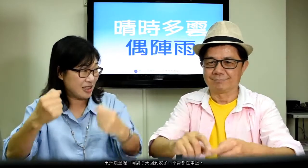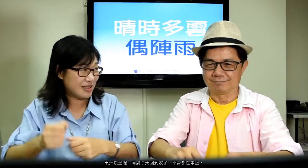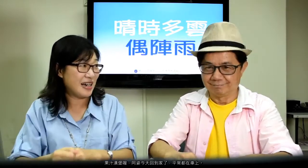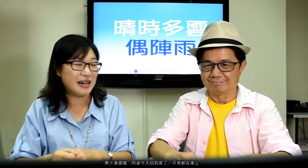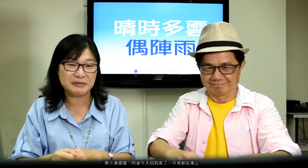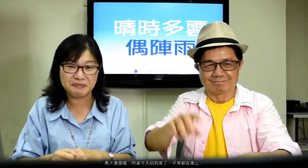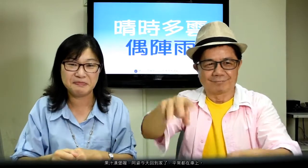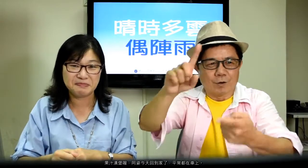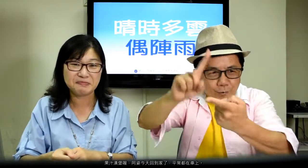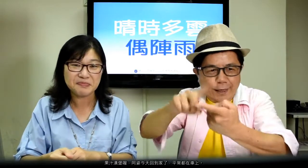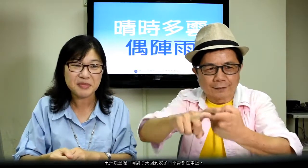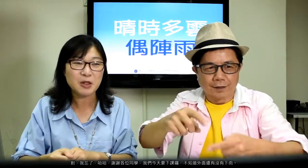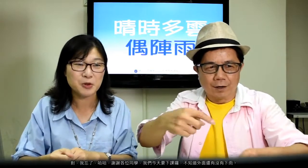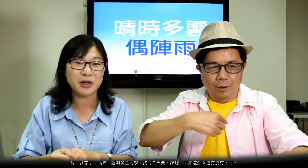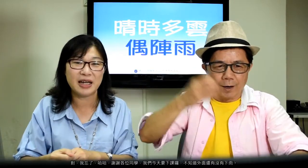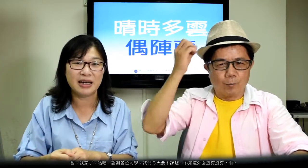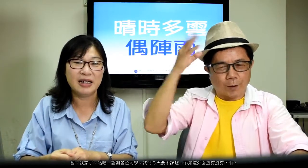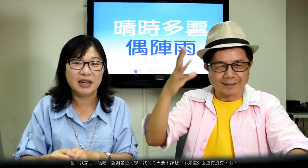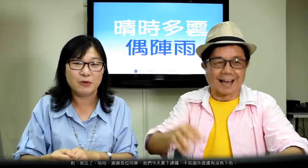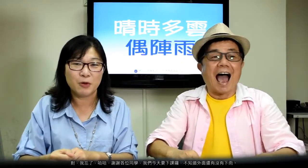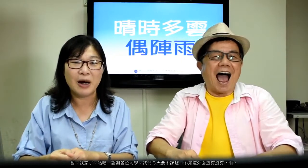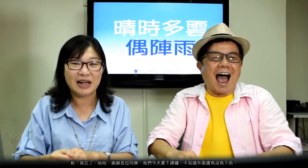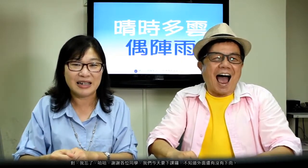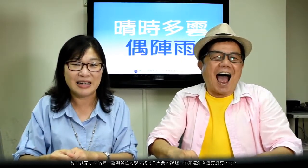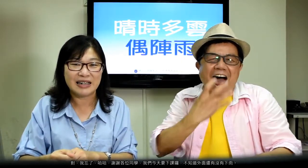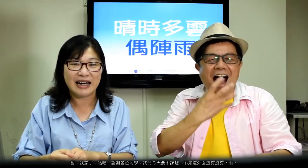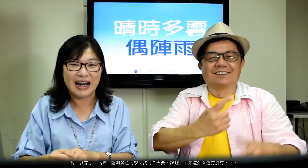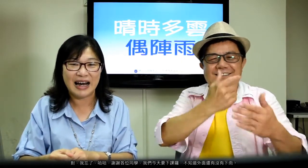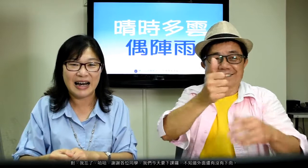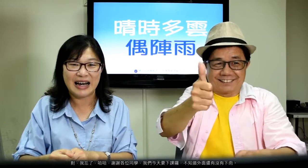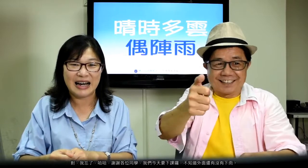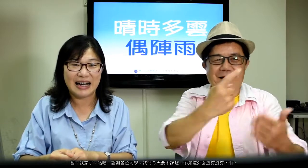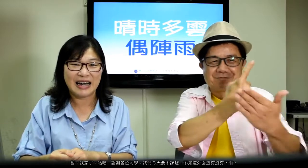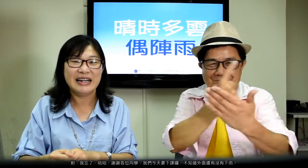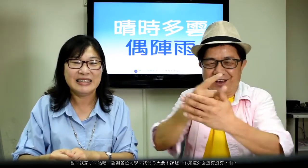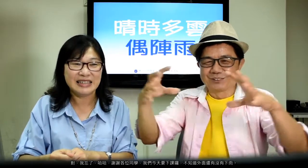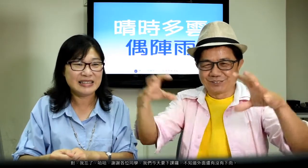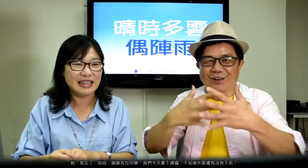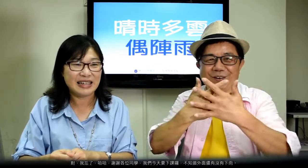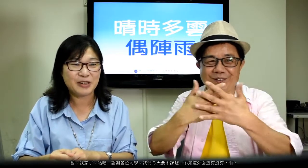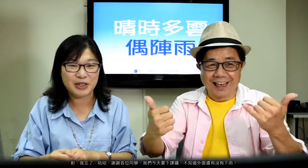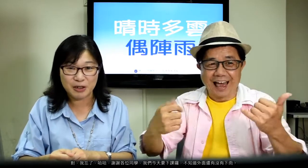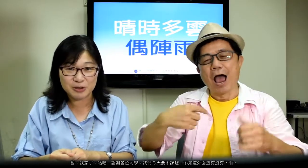车上。嗯，对，我忘了哈，哈哈，谢谢各位同